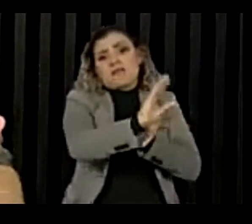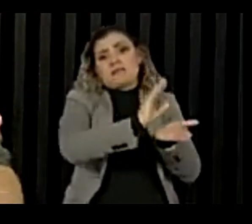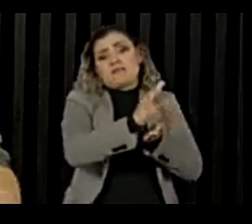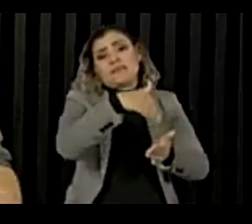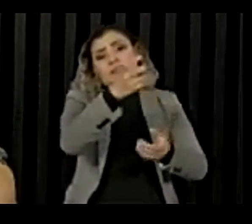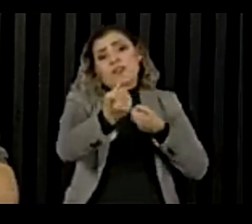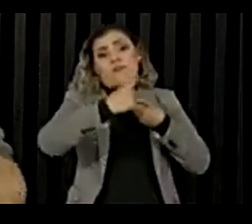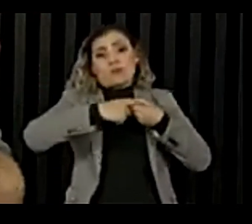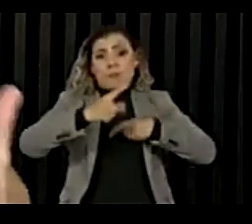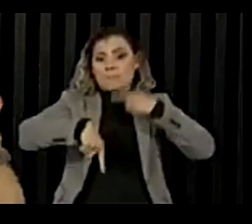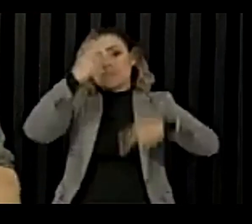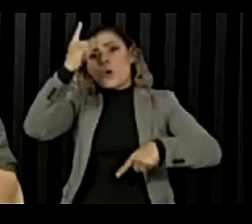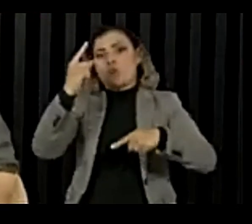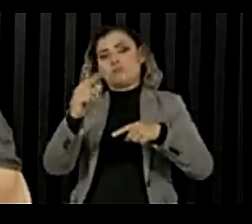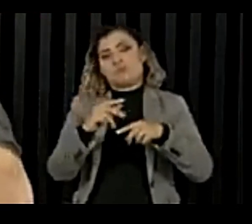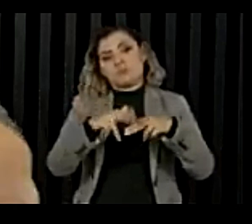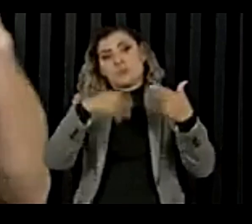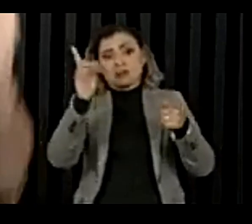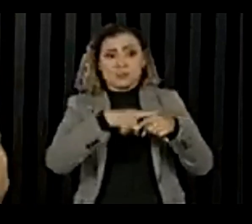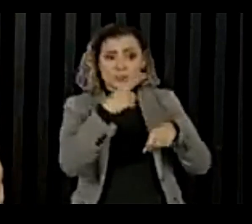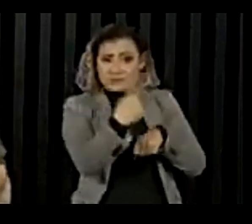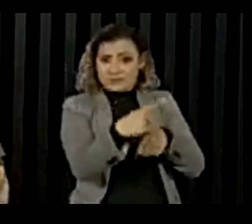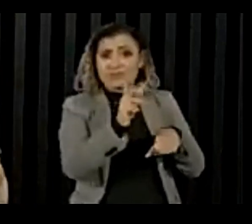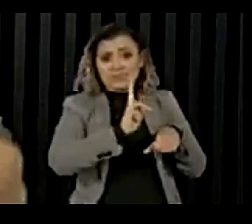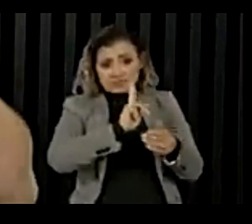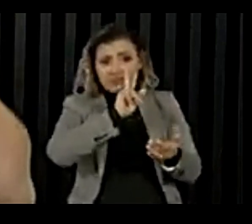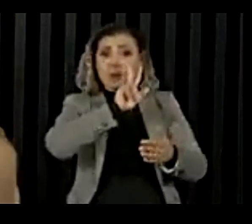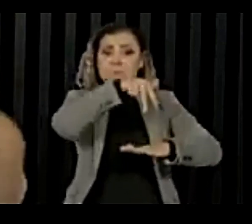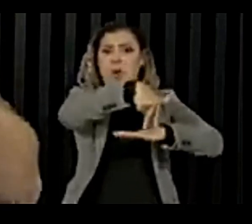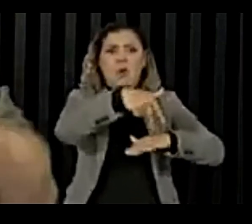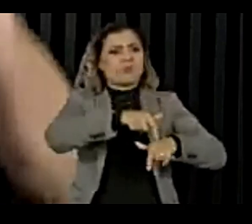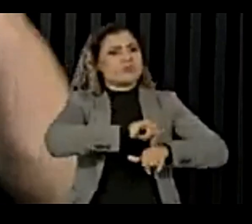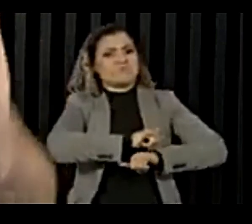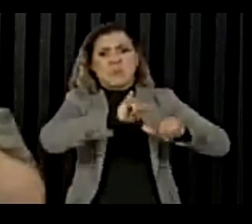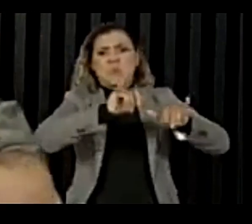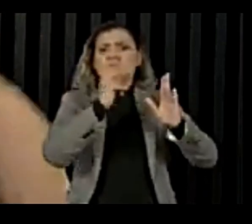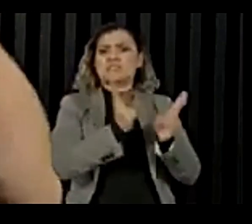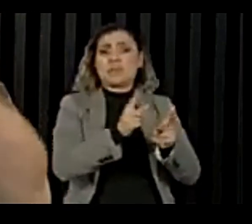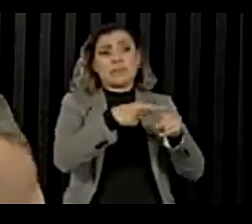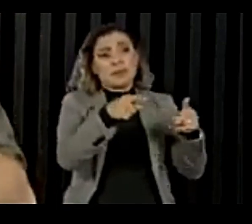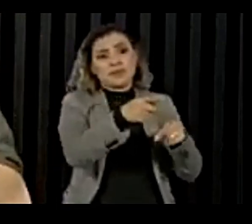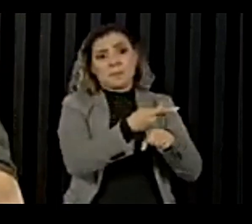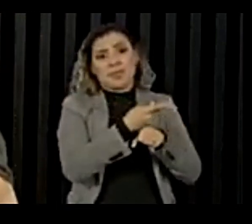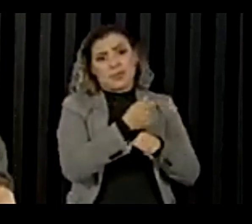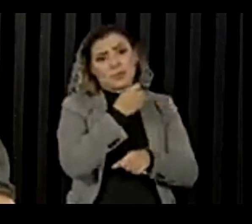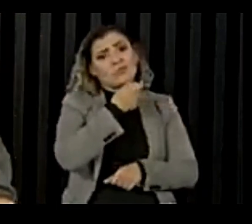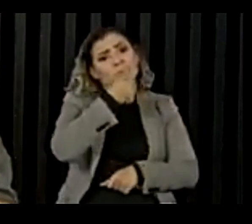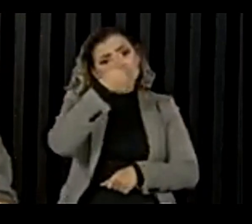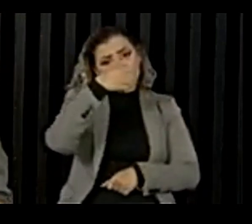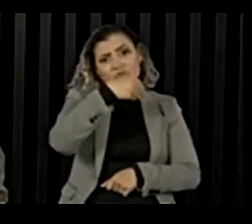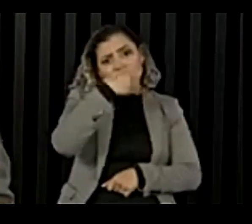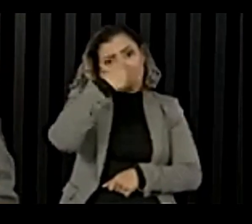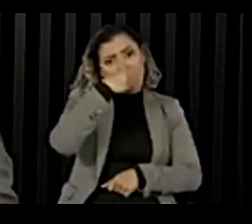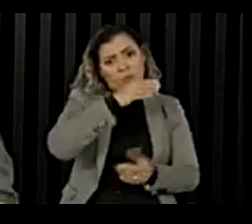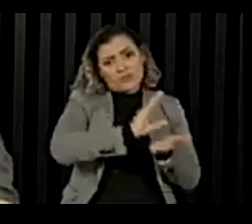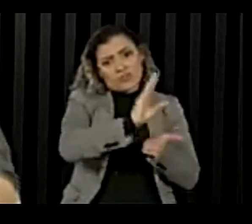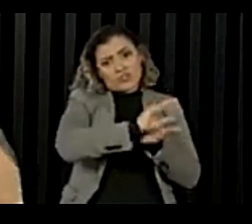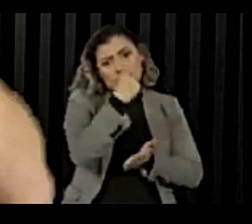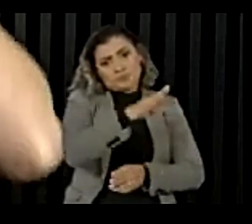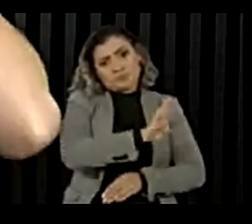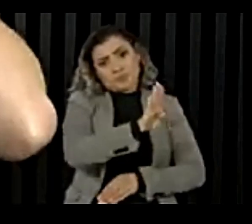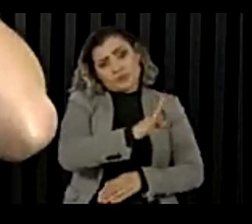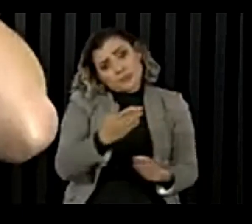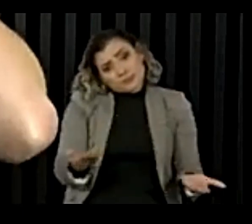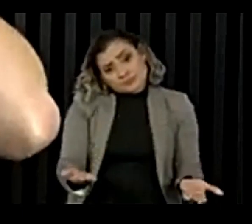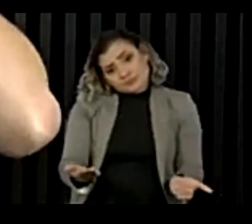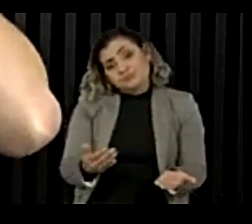futebol brasileiro em termos de título, porque protagonismo ele nunca vai deixar de ter, mas em termos de título é o que eu mais sonho, o que eu mais quero ver ser realidade. E nem